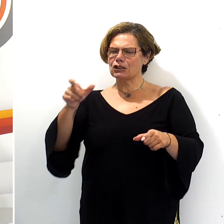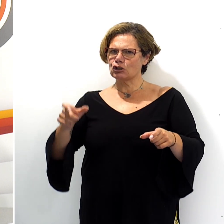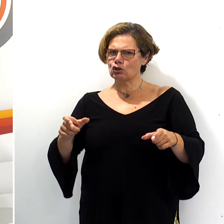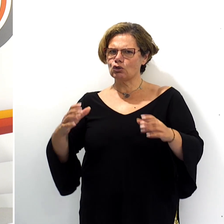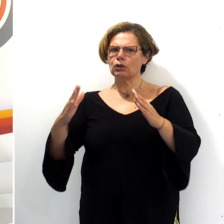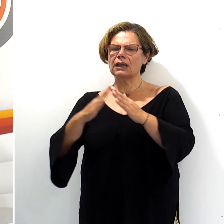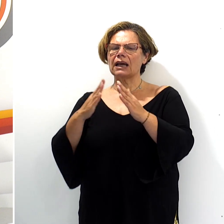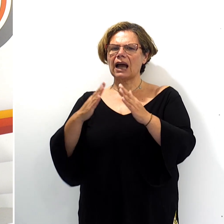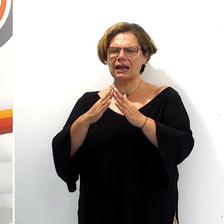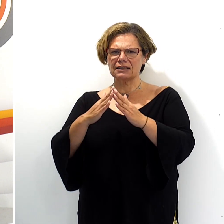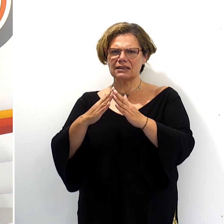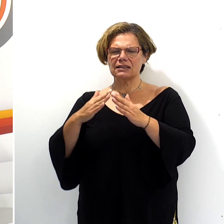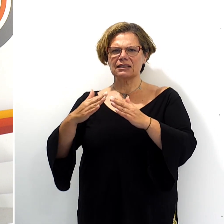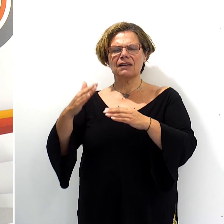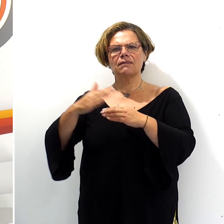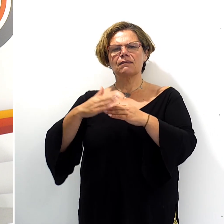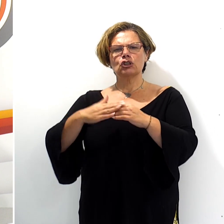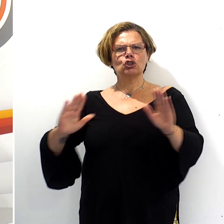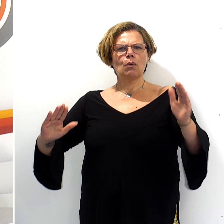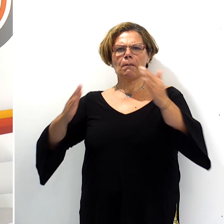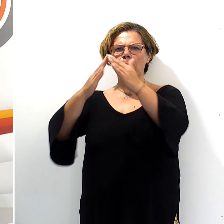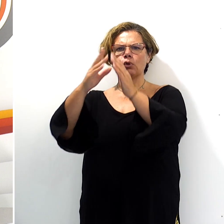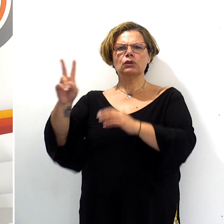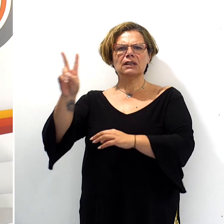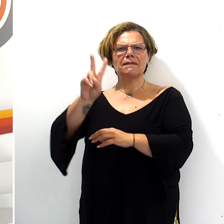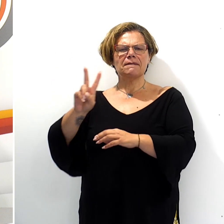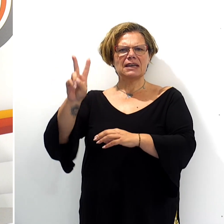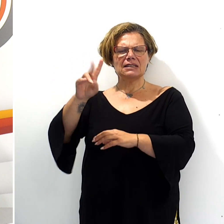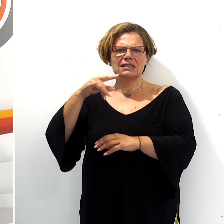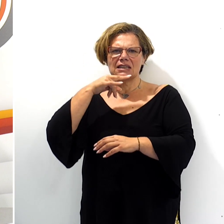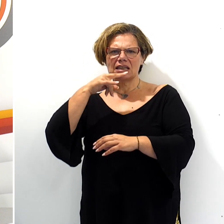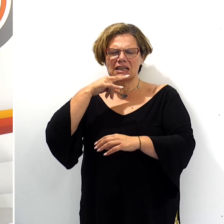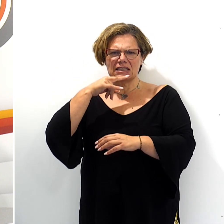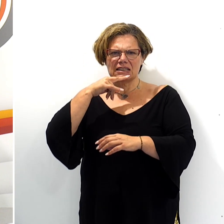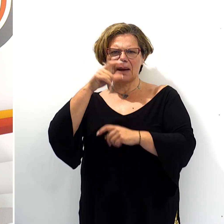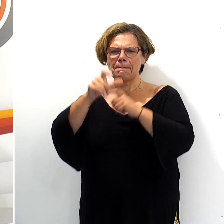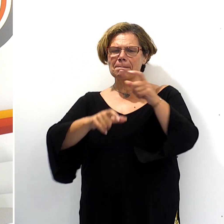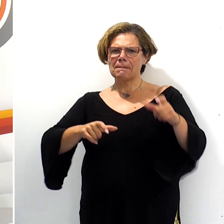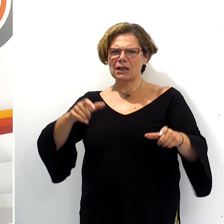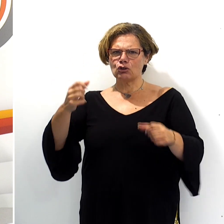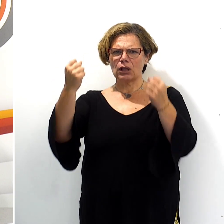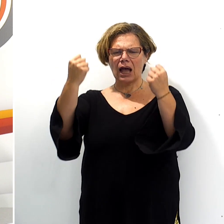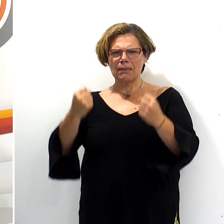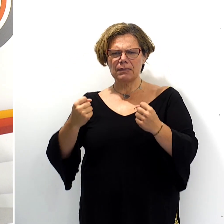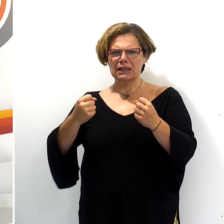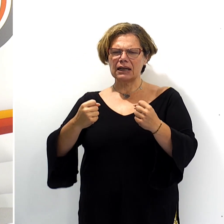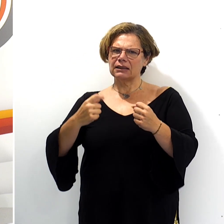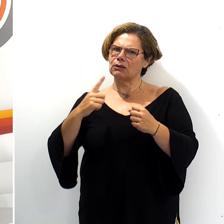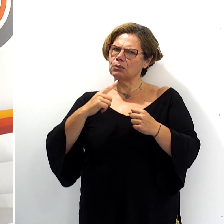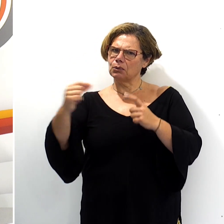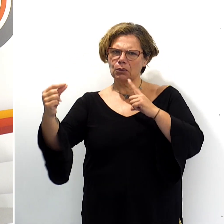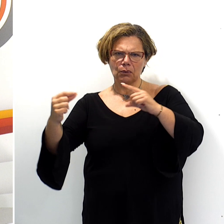zona di Mont Vezzi ad Ischia i residenti e occupanti troveranno